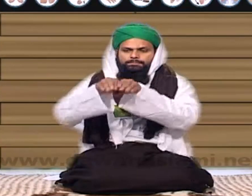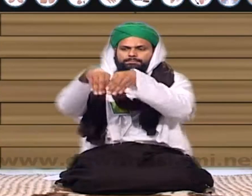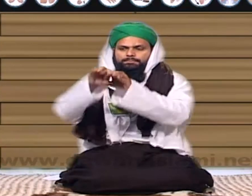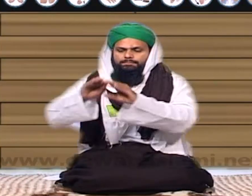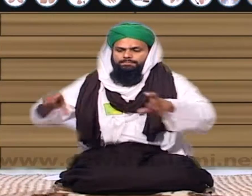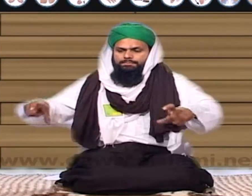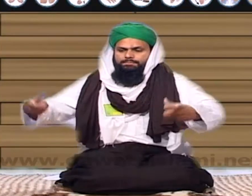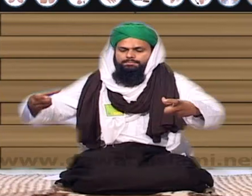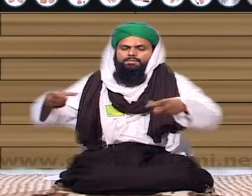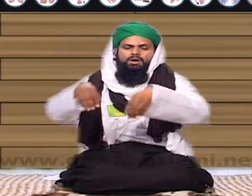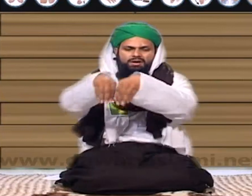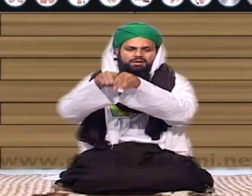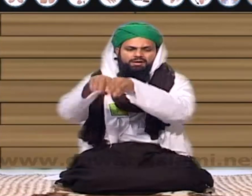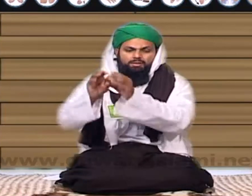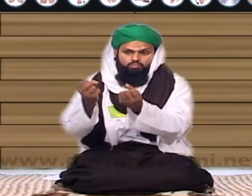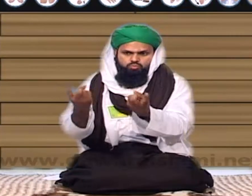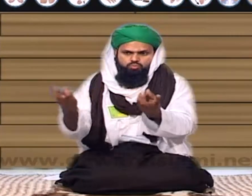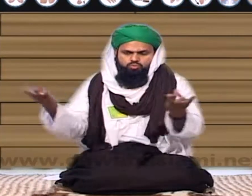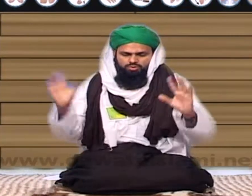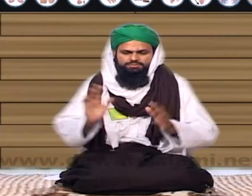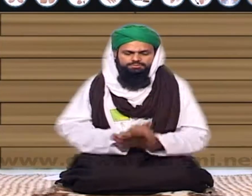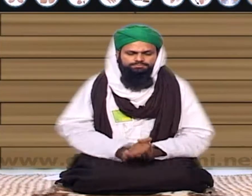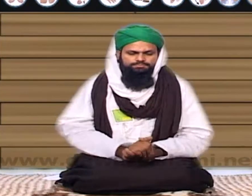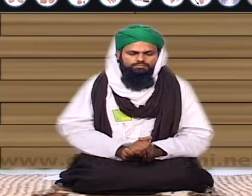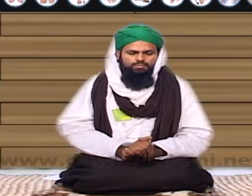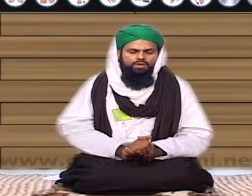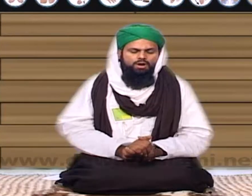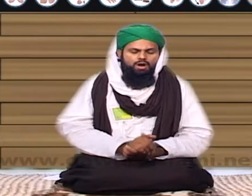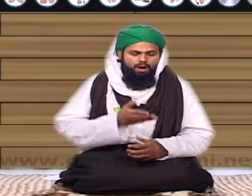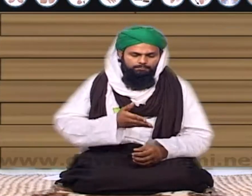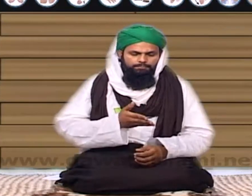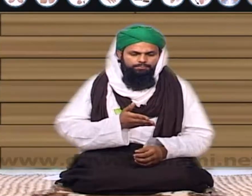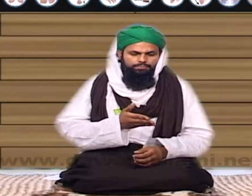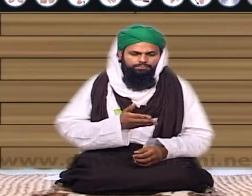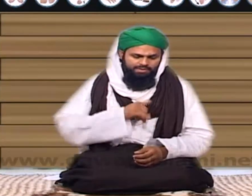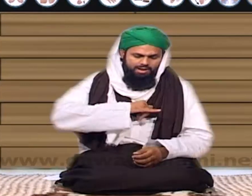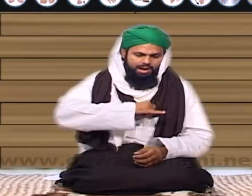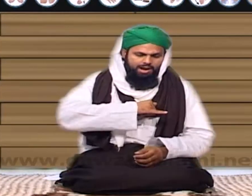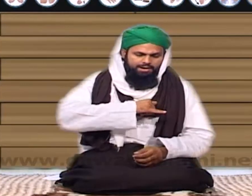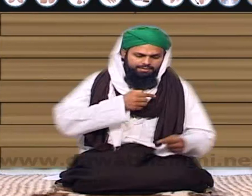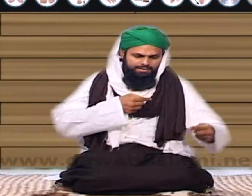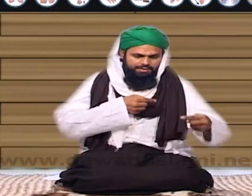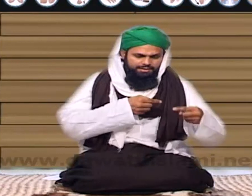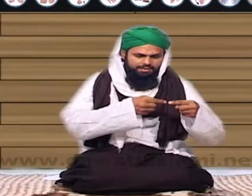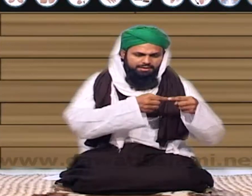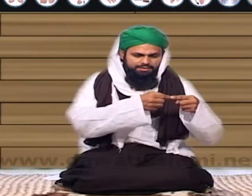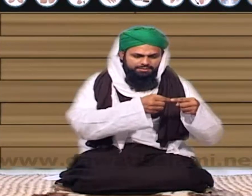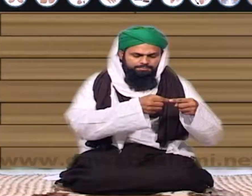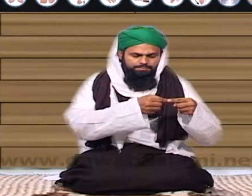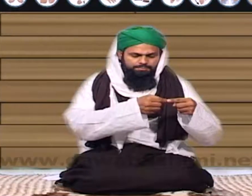کے کنارے پر مردوں کا لشکر پڑاؤ کیے پڑا ہے، گرفتاری کا وارنٹ جاری ہے کہ عنقریب یہ ہمارے پاس